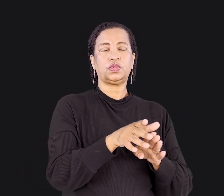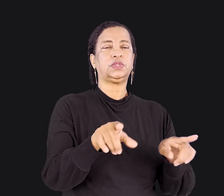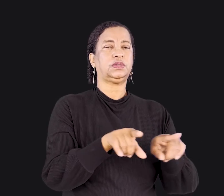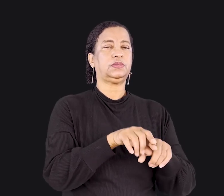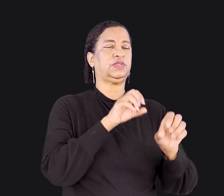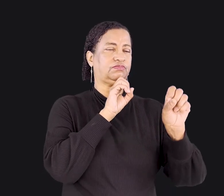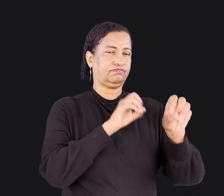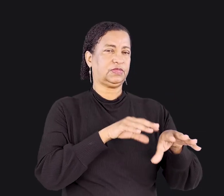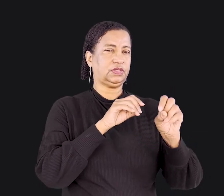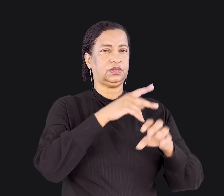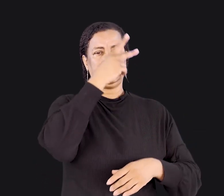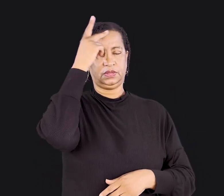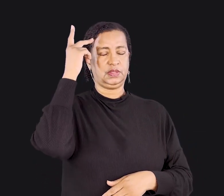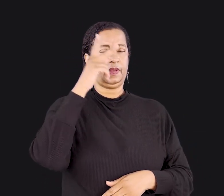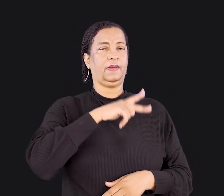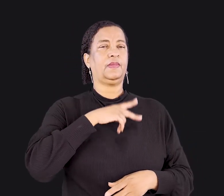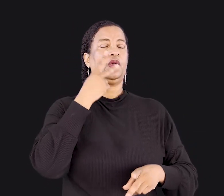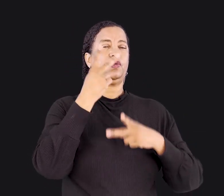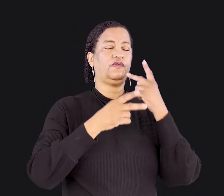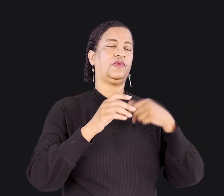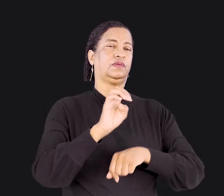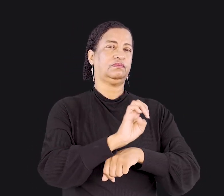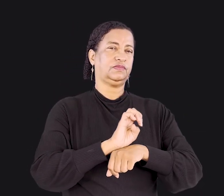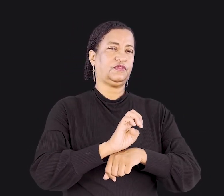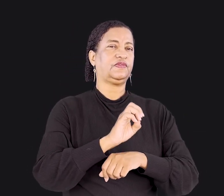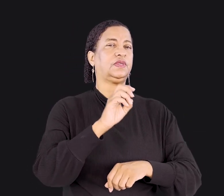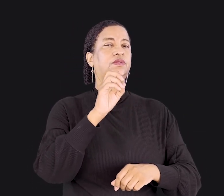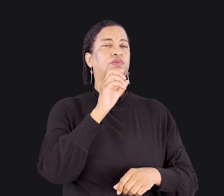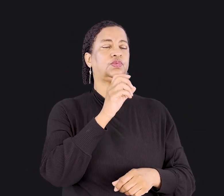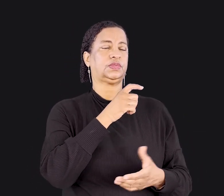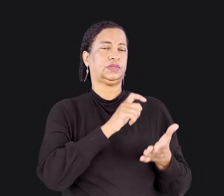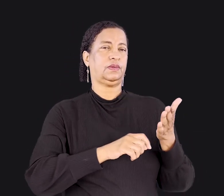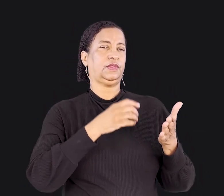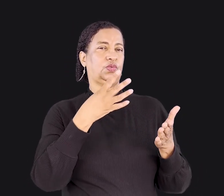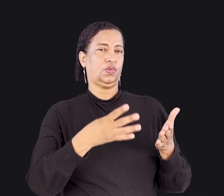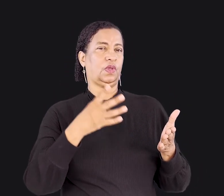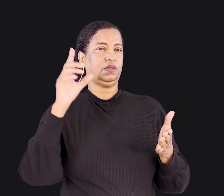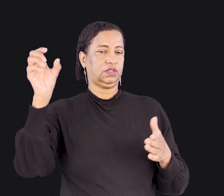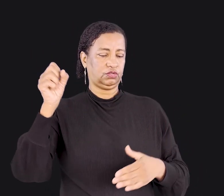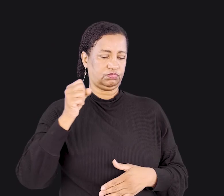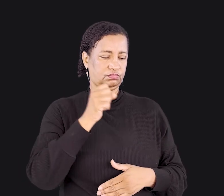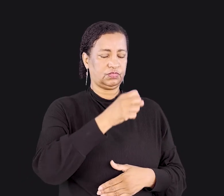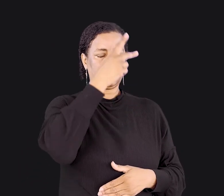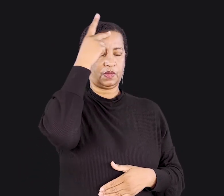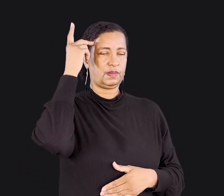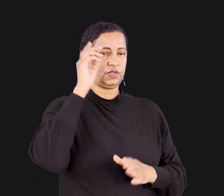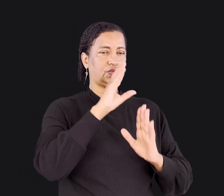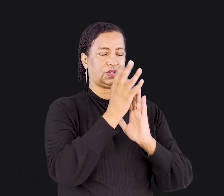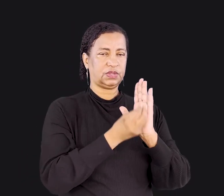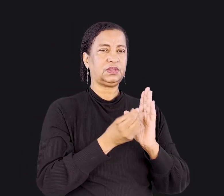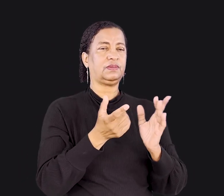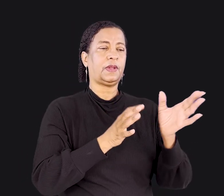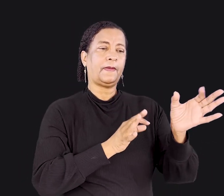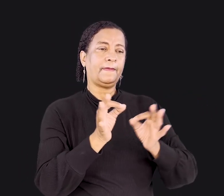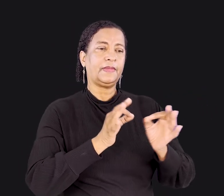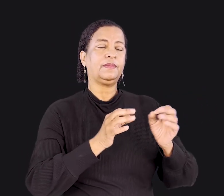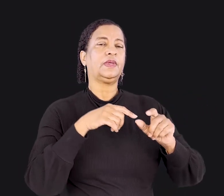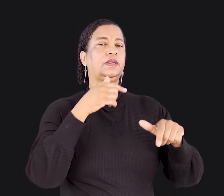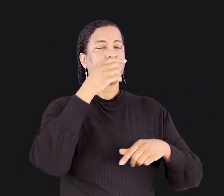Paulo afirma em Efésios 4 que Deus colocou esses homens a serviço da igreja com o fim de preparar os santos para a obra do ministério.